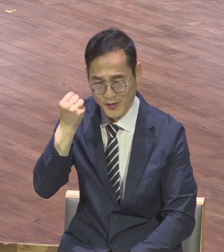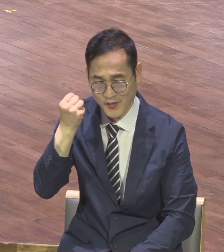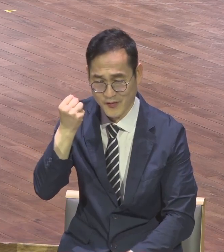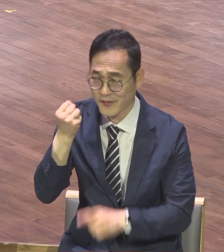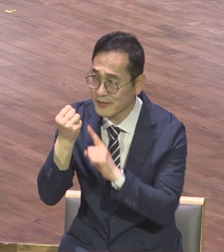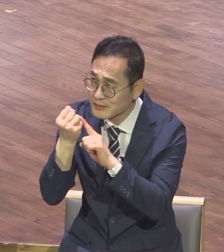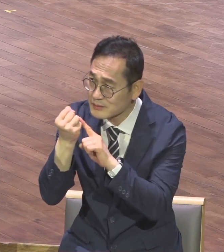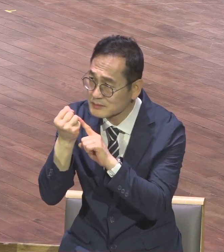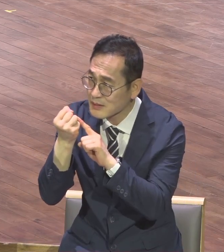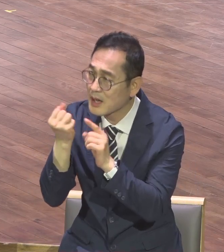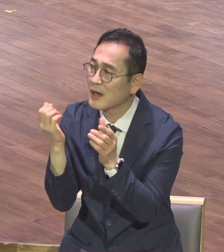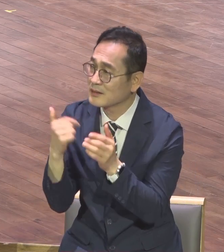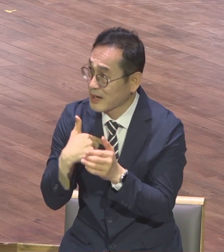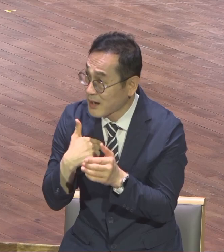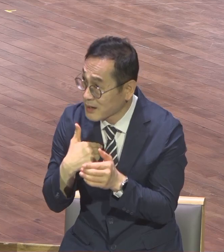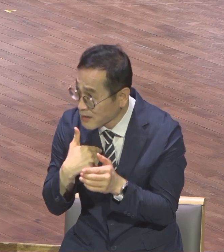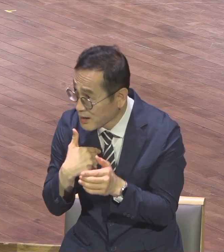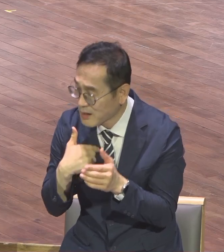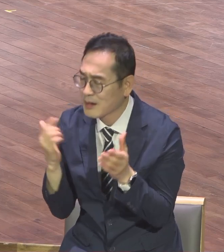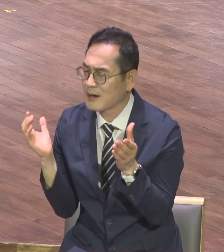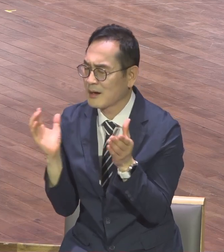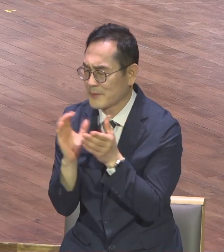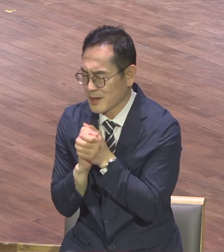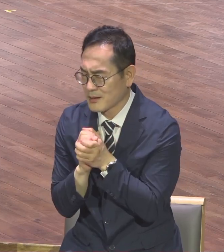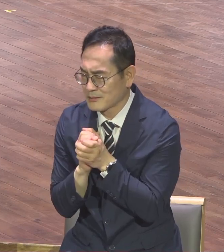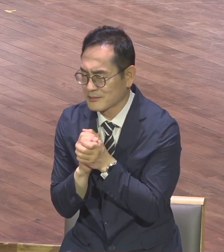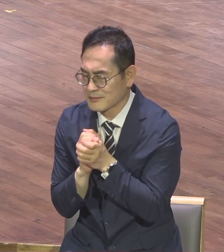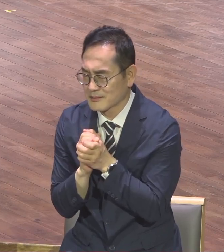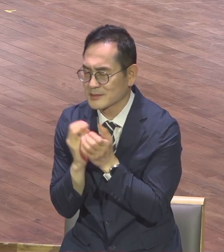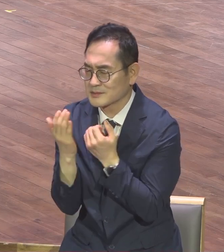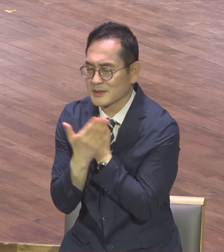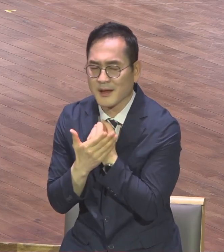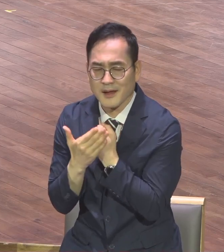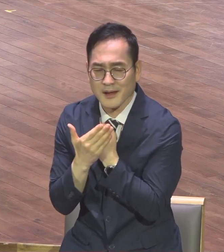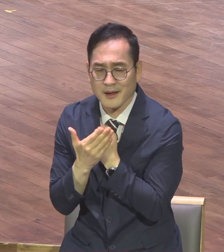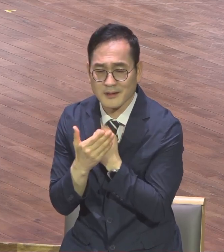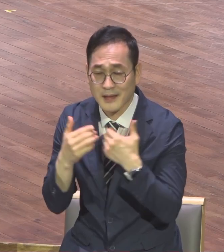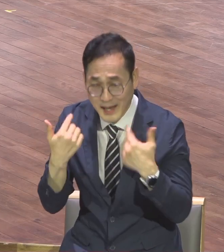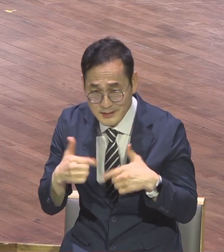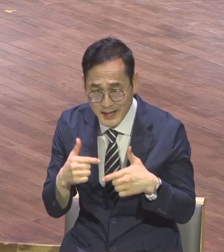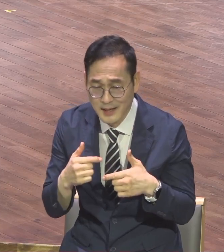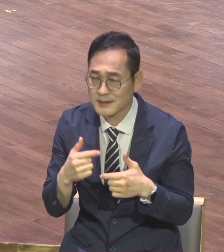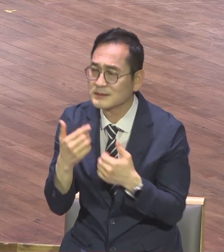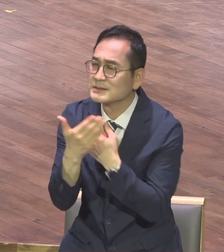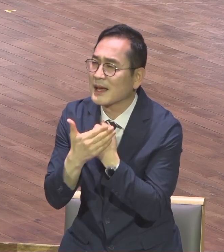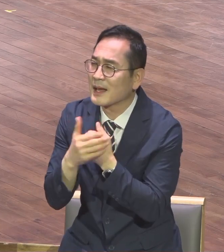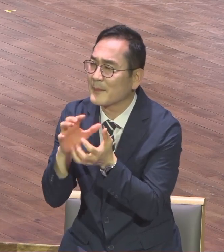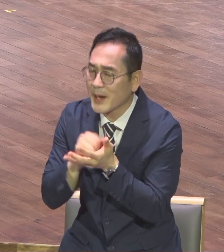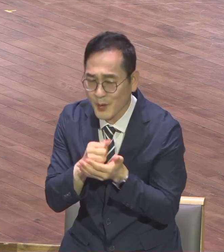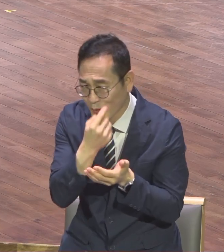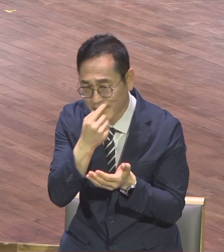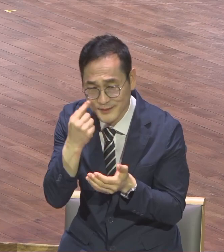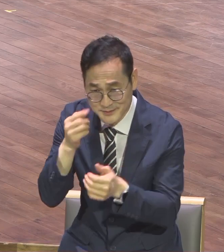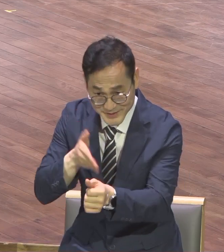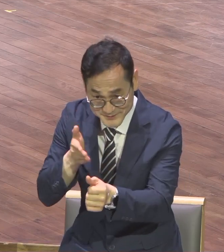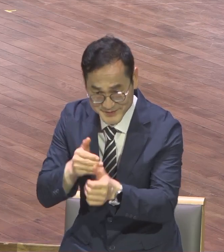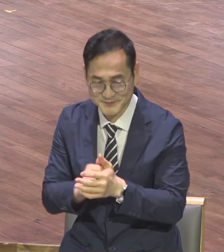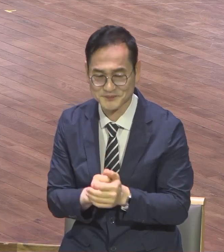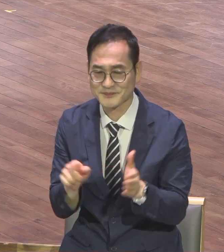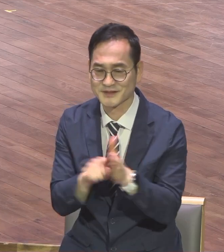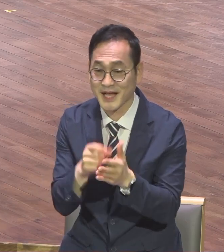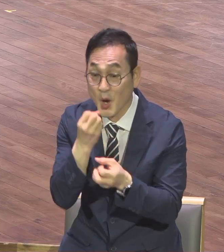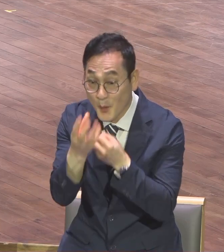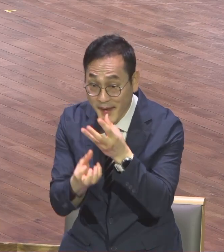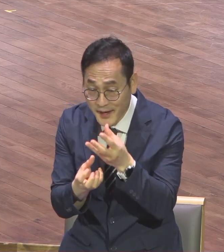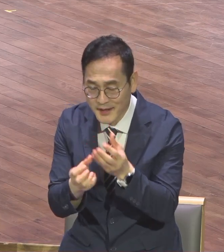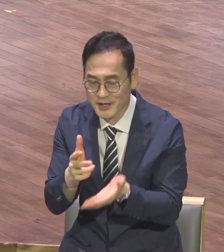정체성이 매일매일 어려운 환경 가운데서도 확인되기를 바랍니다. 신앙 고백합니다.